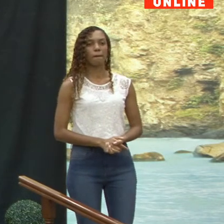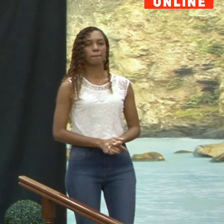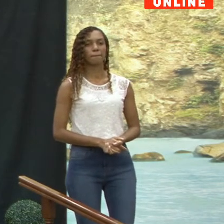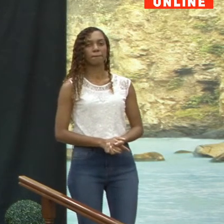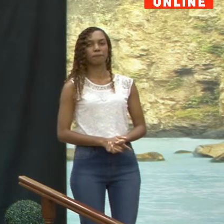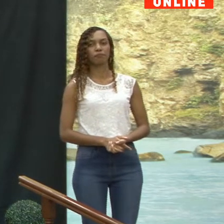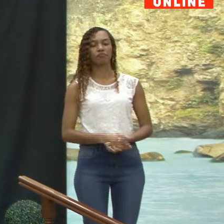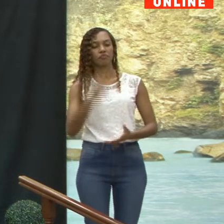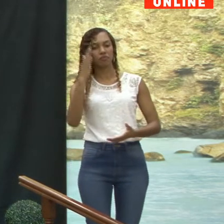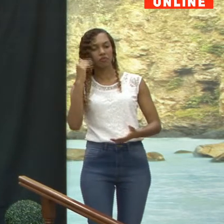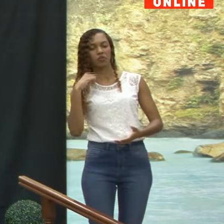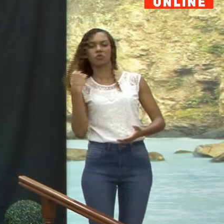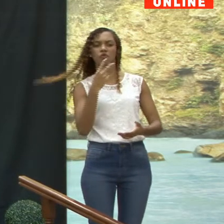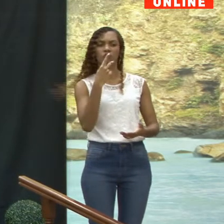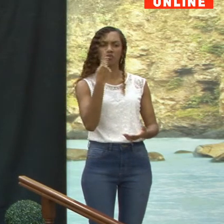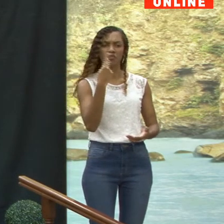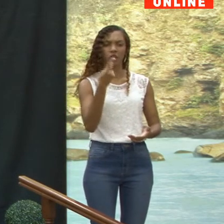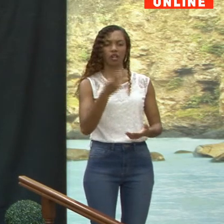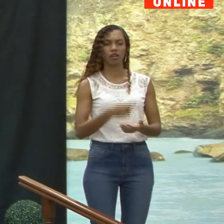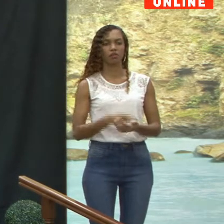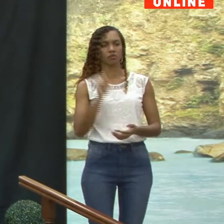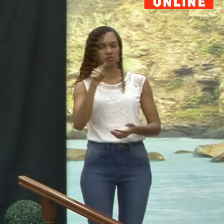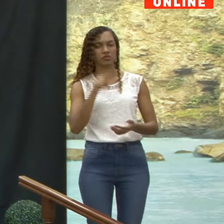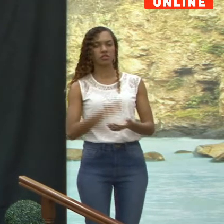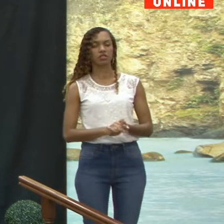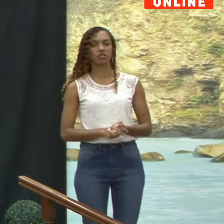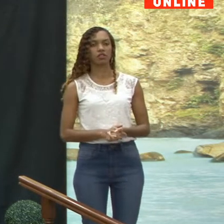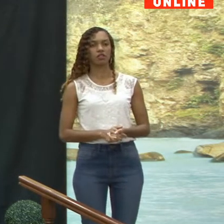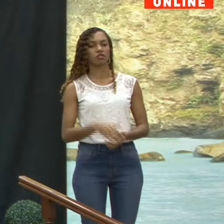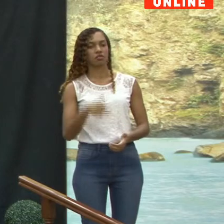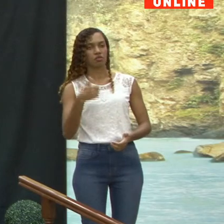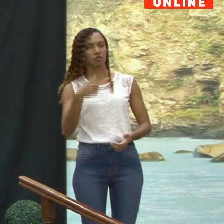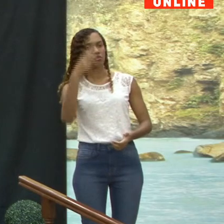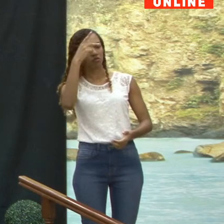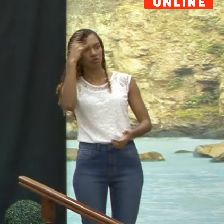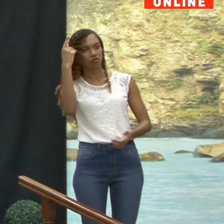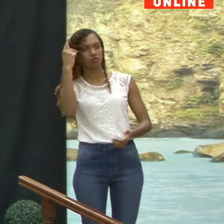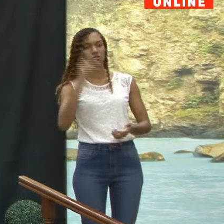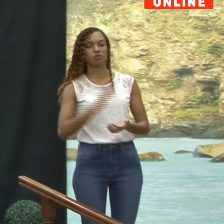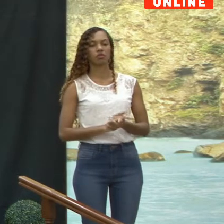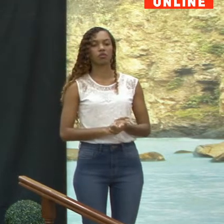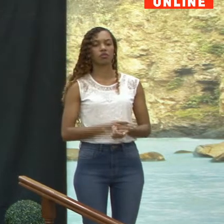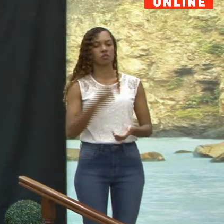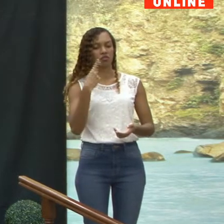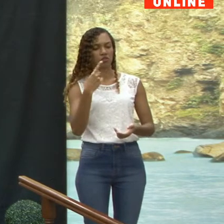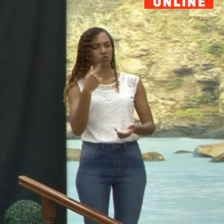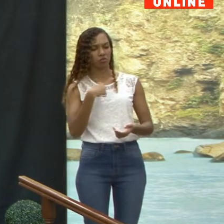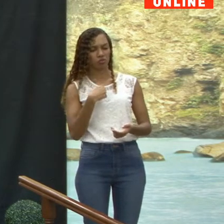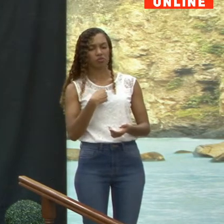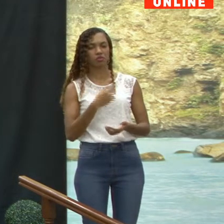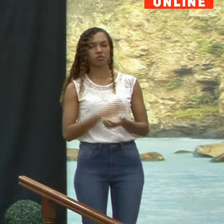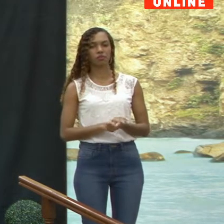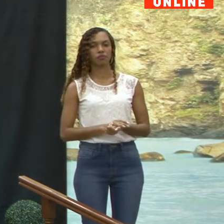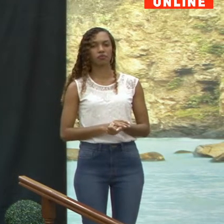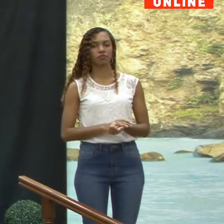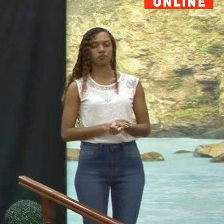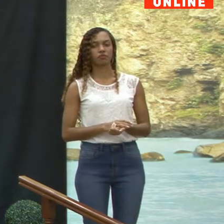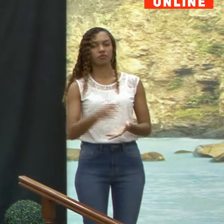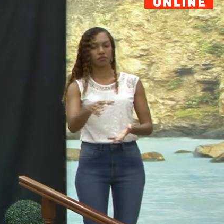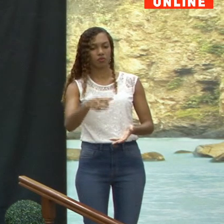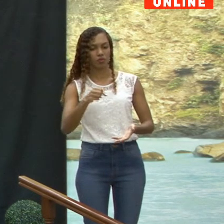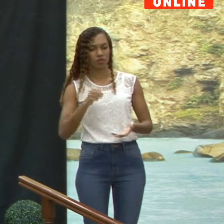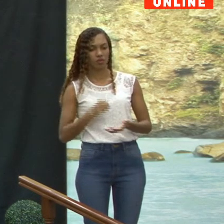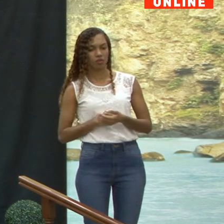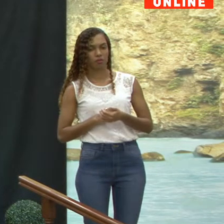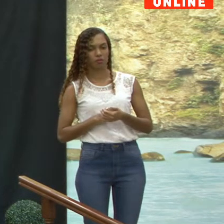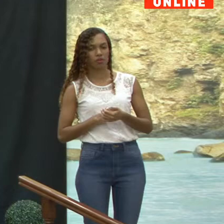Sabe, deixa eu lhe dizer, teve uma pessoa que falou comigo, que pegou a correia